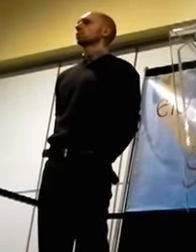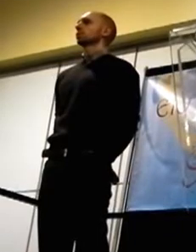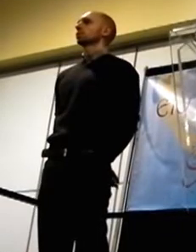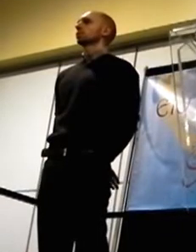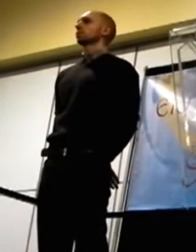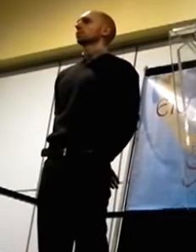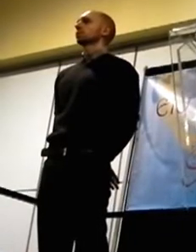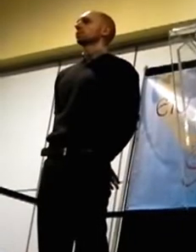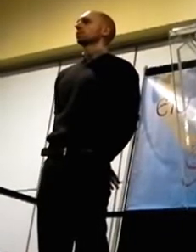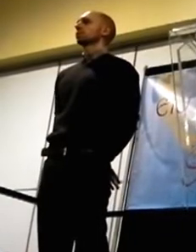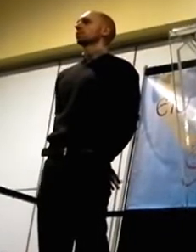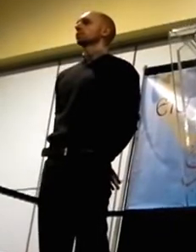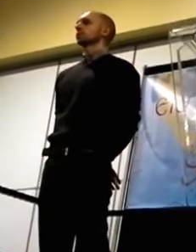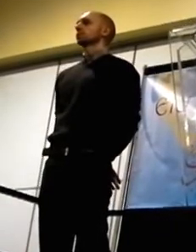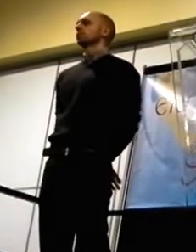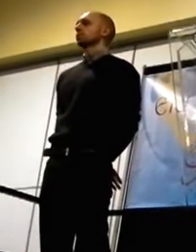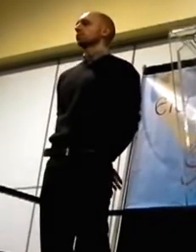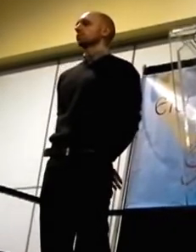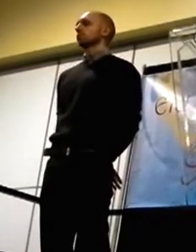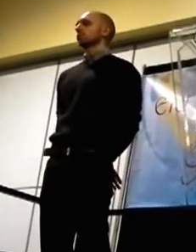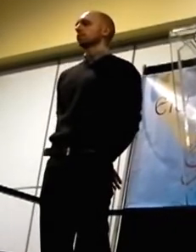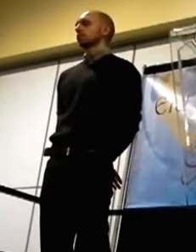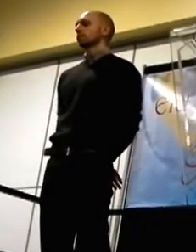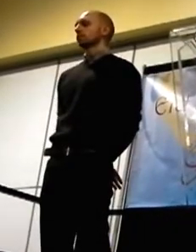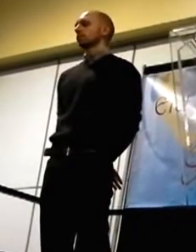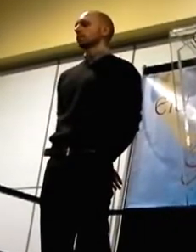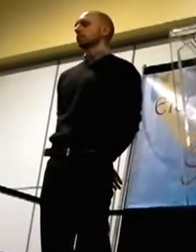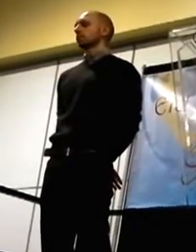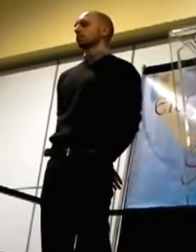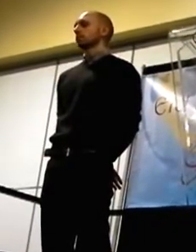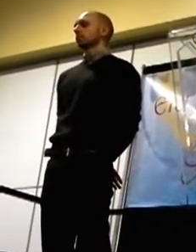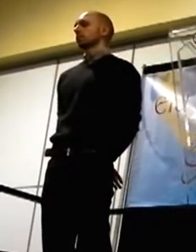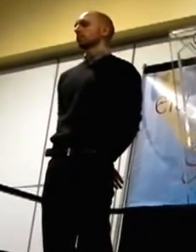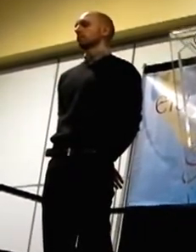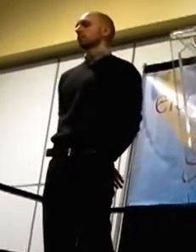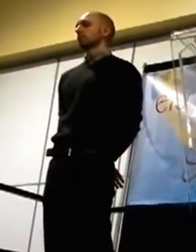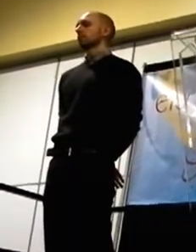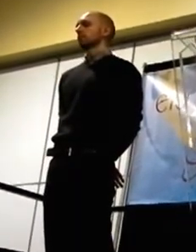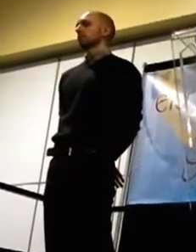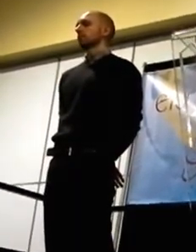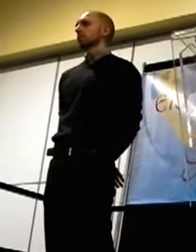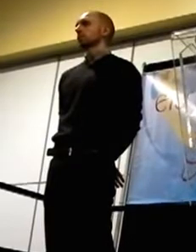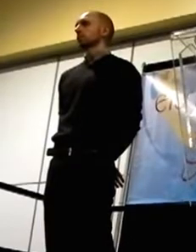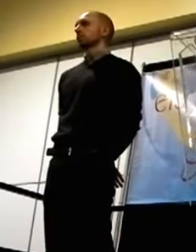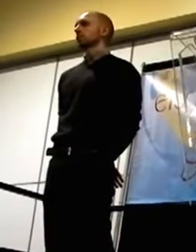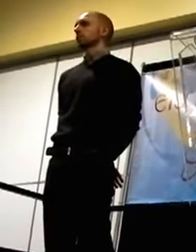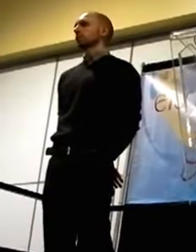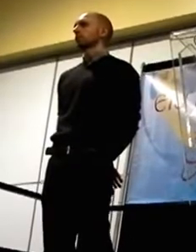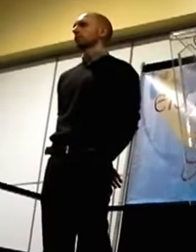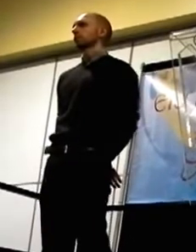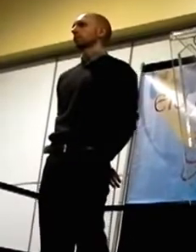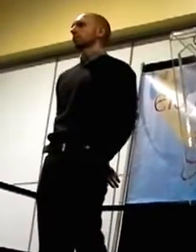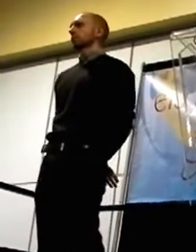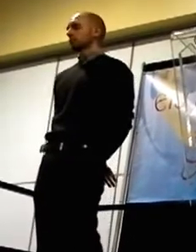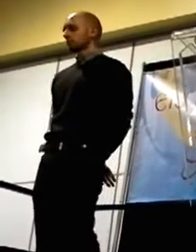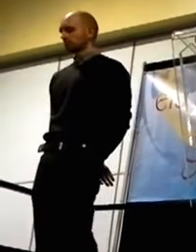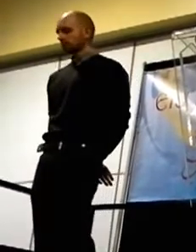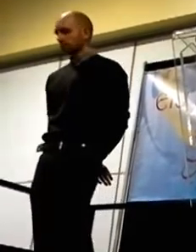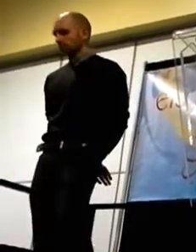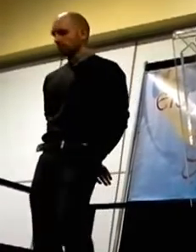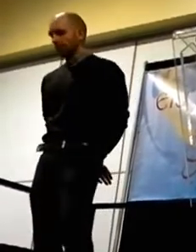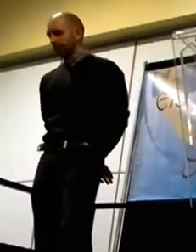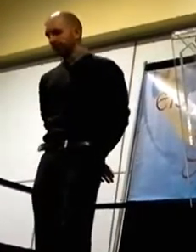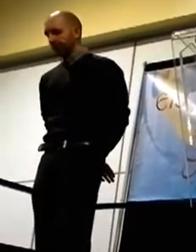دماءهم، واهلك عدوهم وعدوك يا قوي يا جبار يا متين. نسألك يا قوي